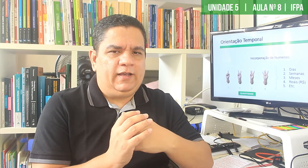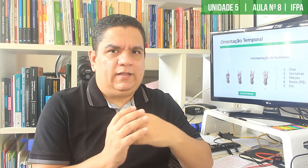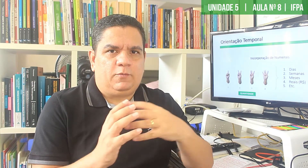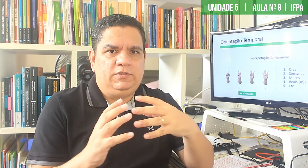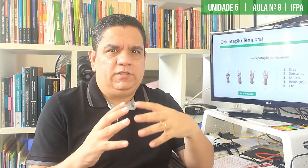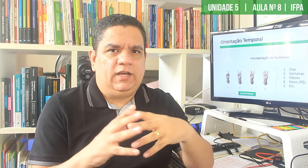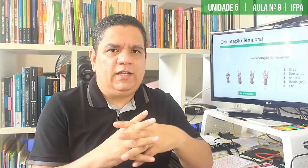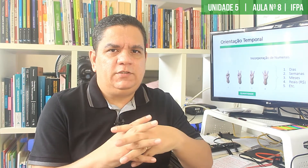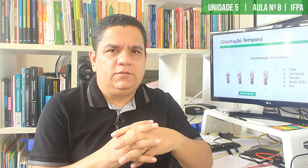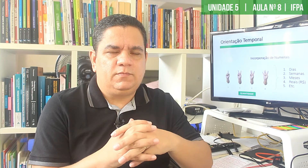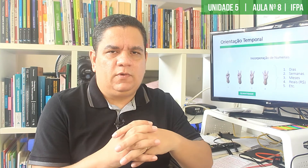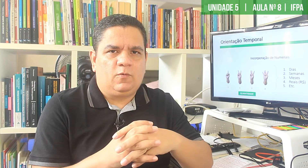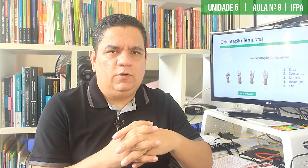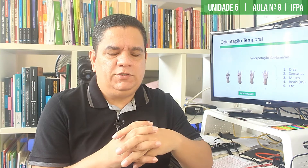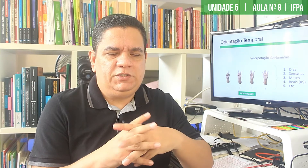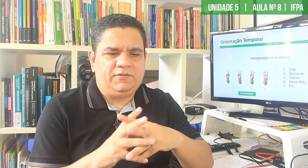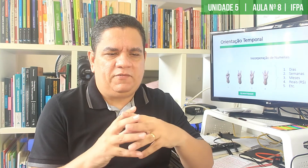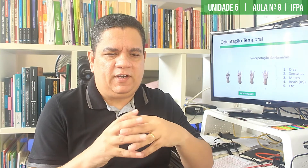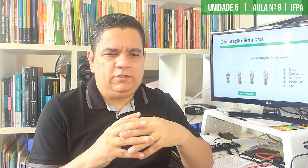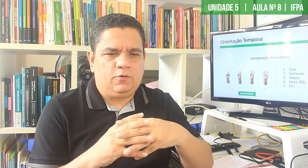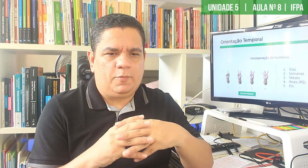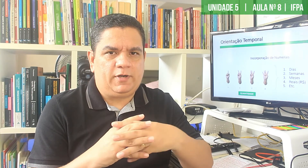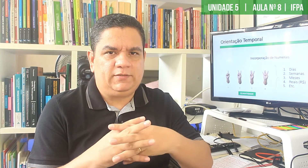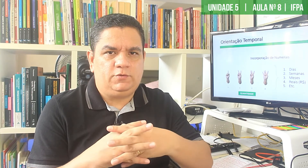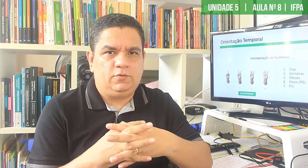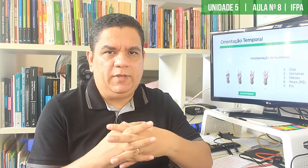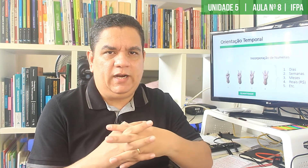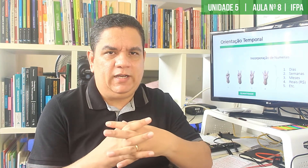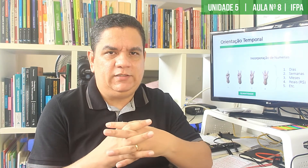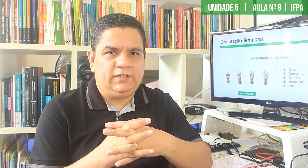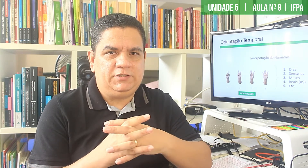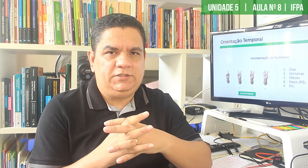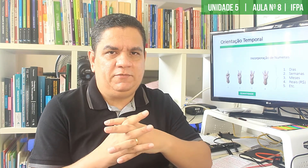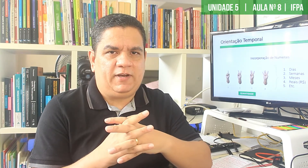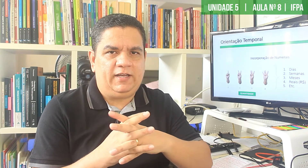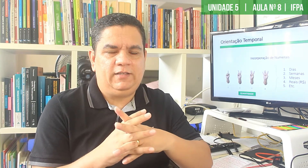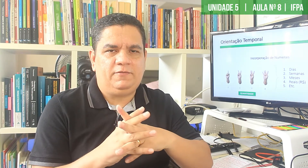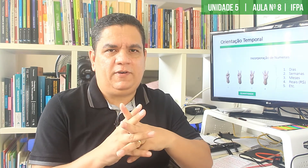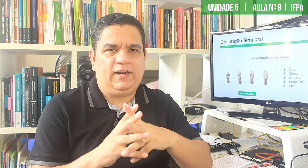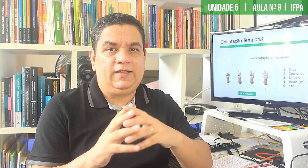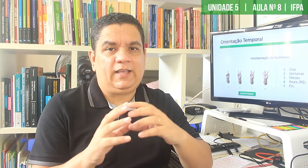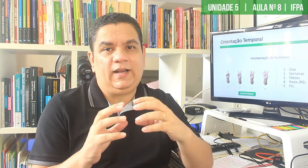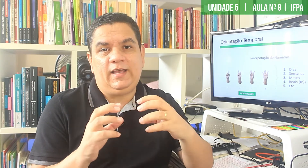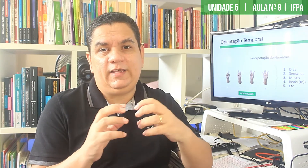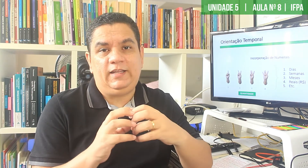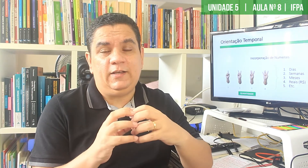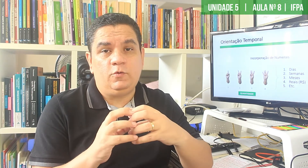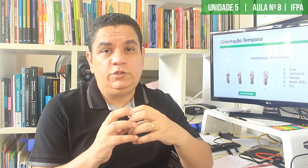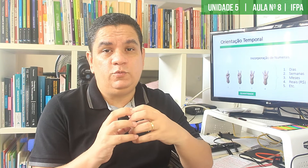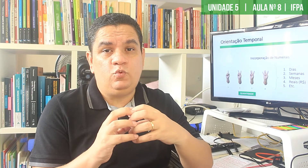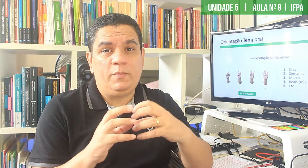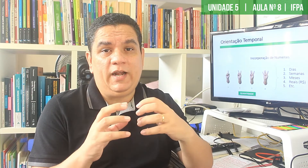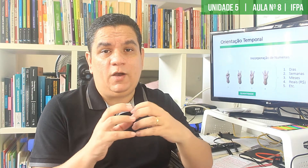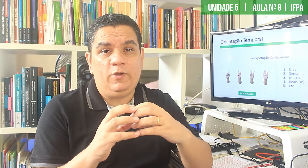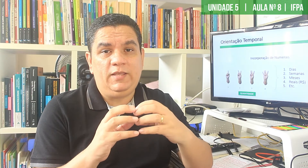da quantidade, quando a gente vai falar de incorporação de numerais, a gente vai falar daquela regrinha onde o numeral ele